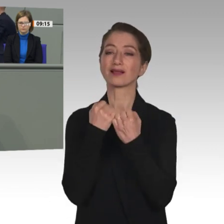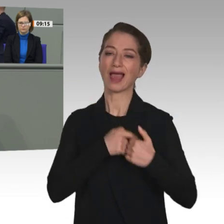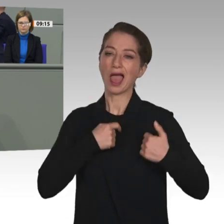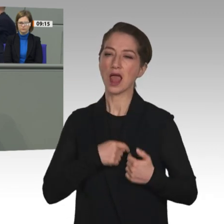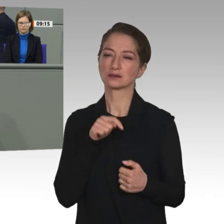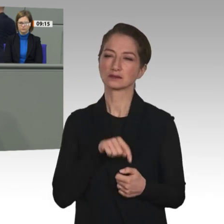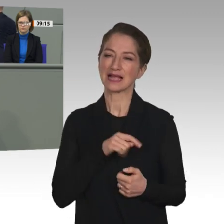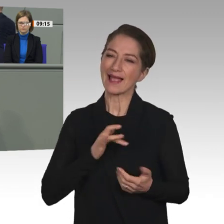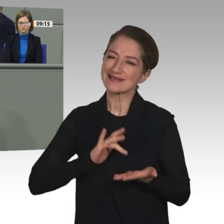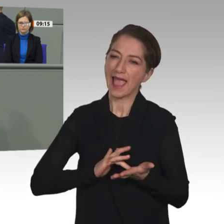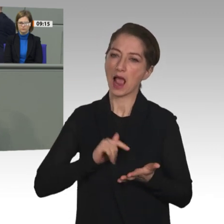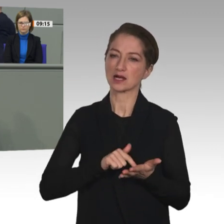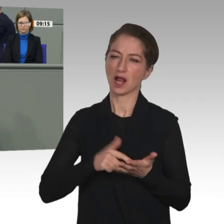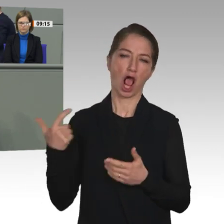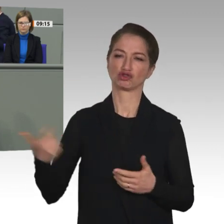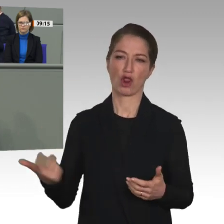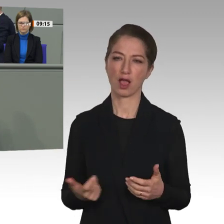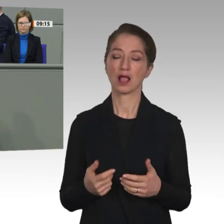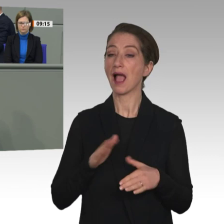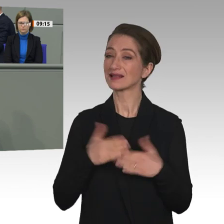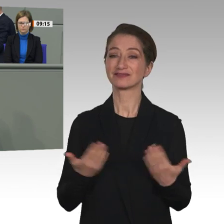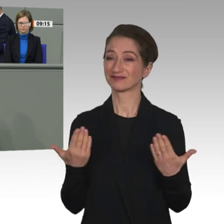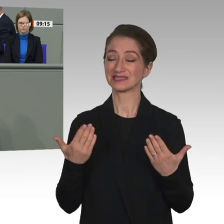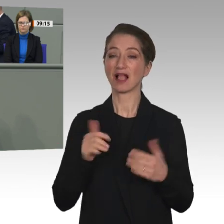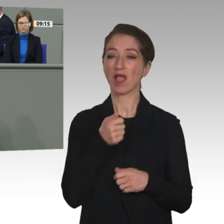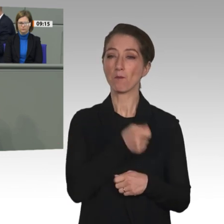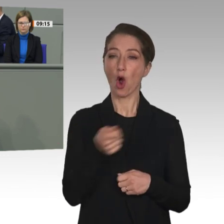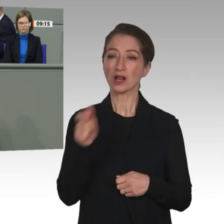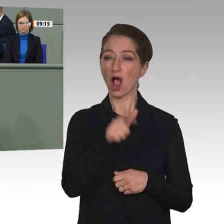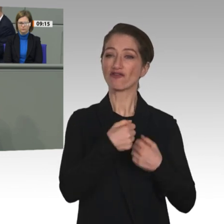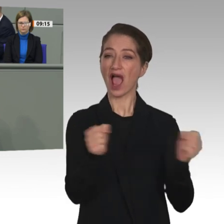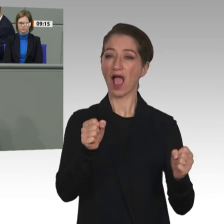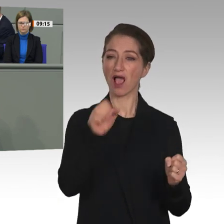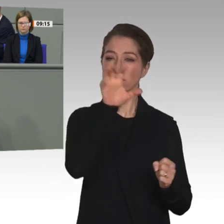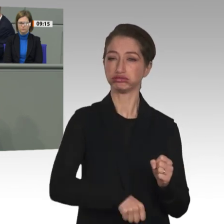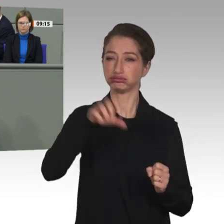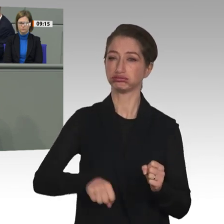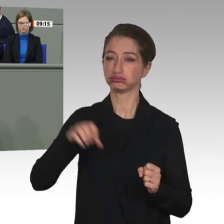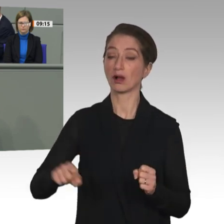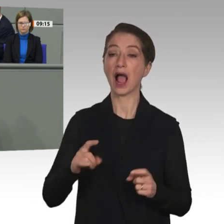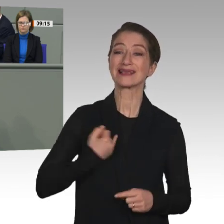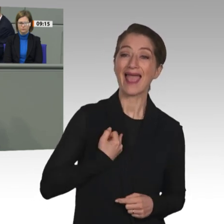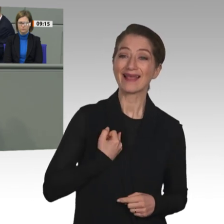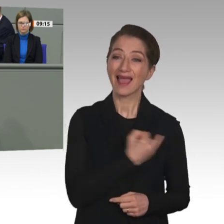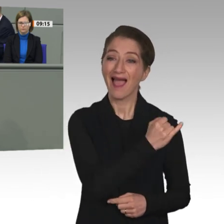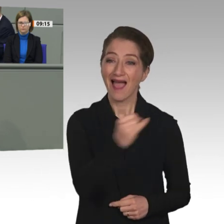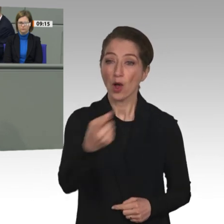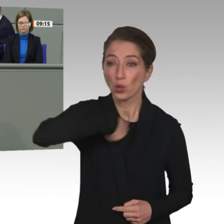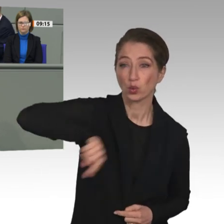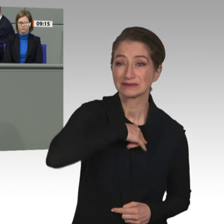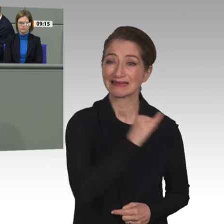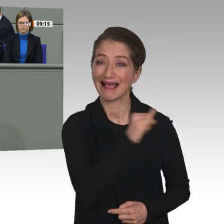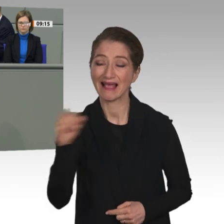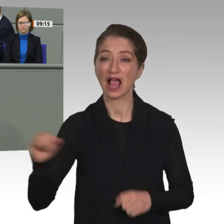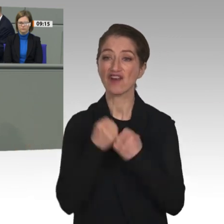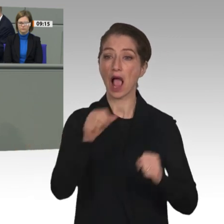unsere Sicherheit und damit auf die Freiheit nicht nur derjenigen, die ermordet worden sind, sondern auf die Freiheit von jedem von uns. Und damit sind all die